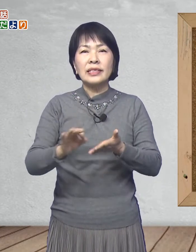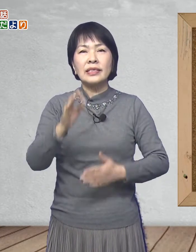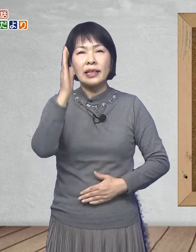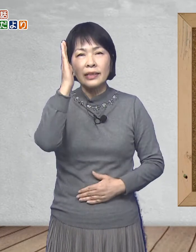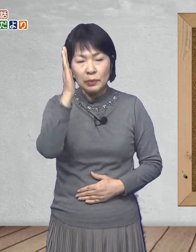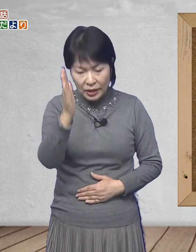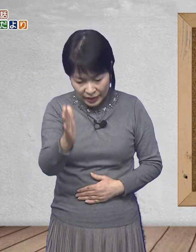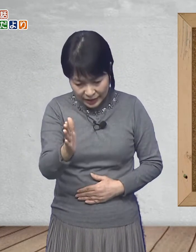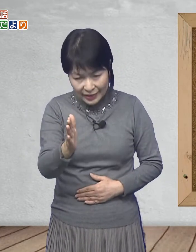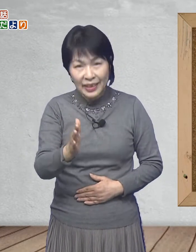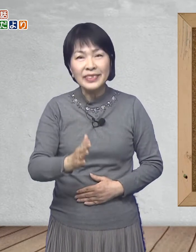使ってみてくださいね。